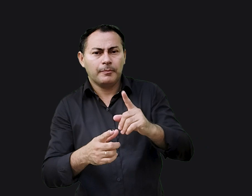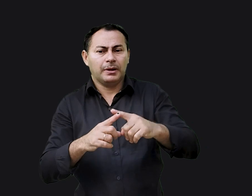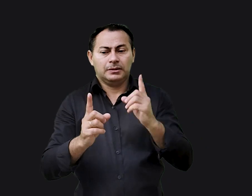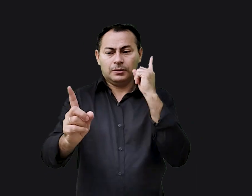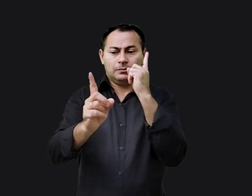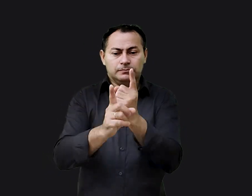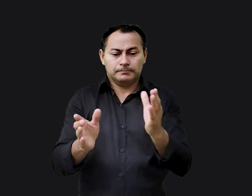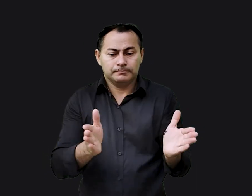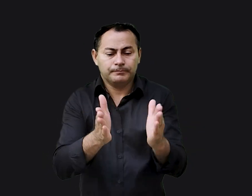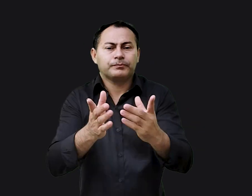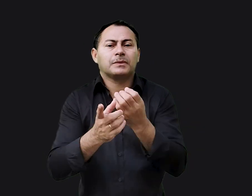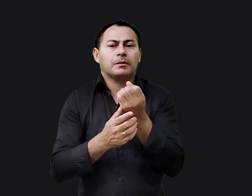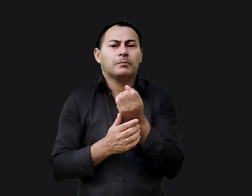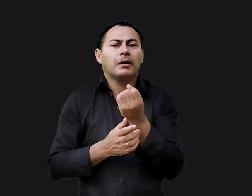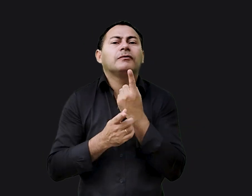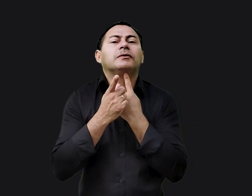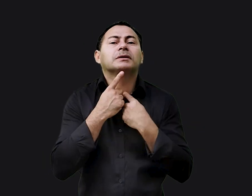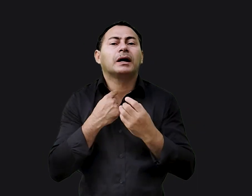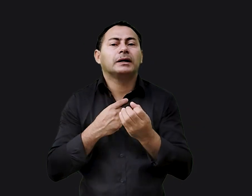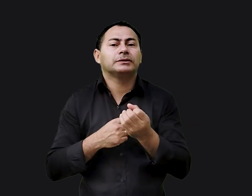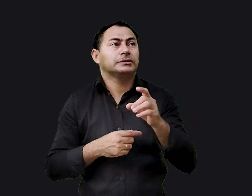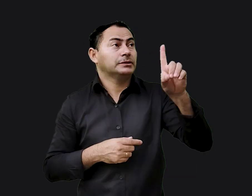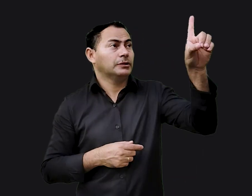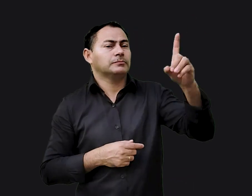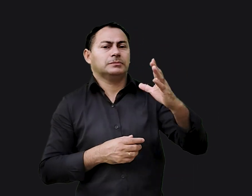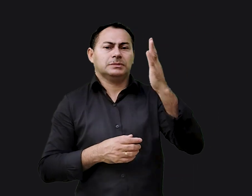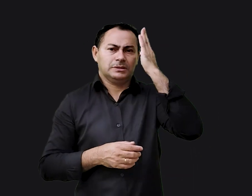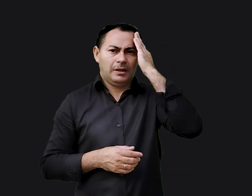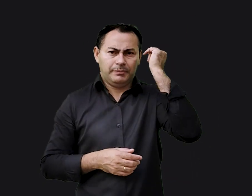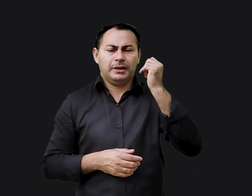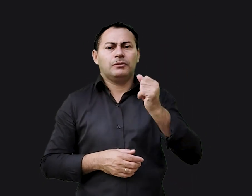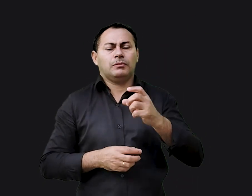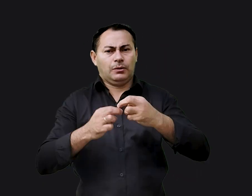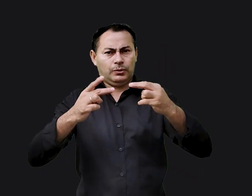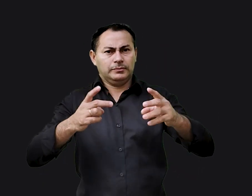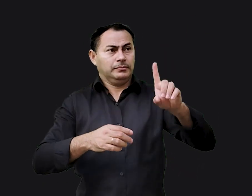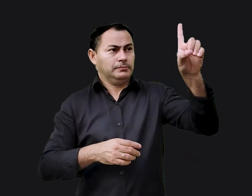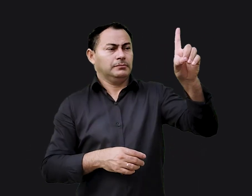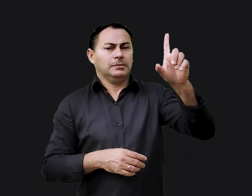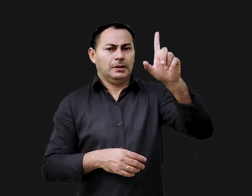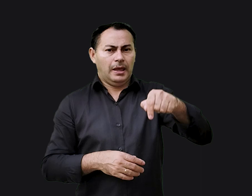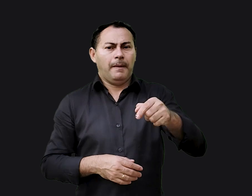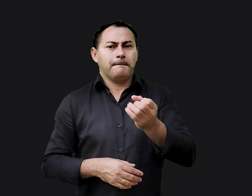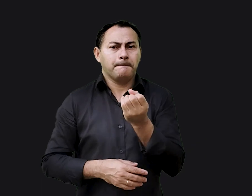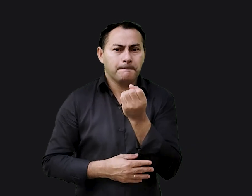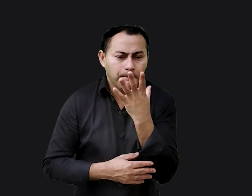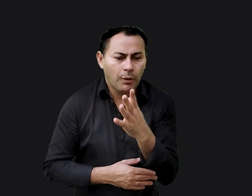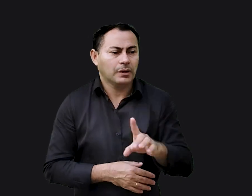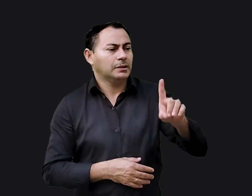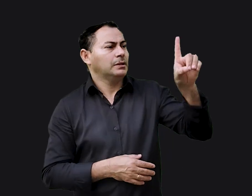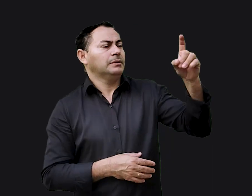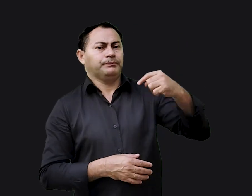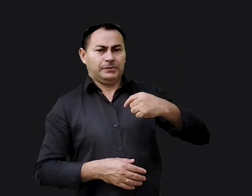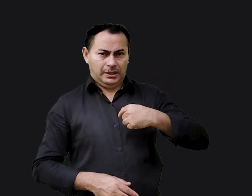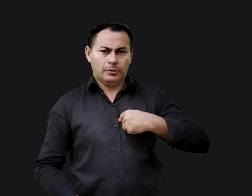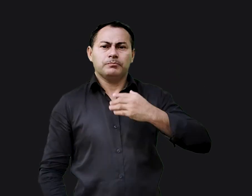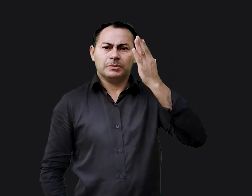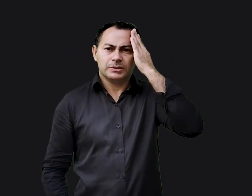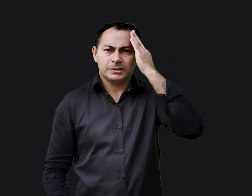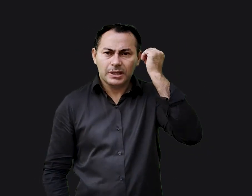mas se encontrarmos o caminho para a vontade de Deus com certeza vamos descobrir uma coisa Deus é bom eu sei